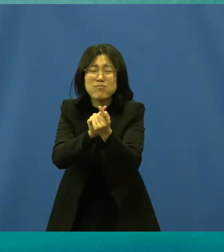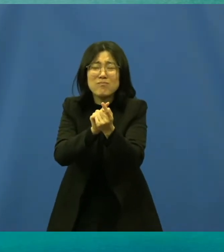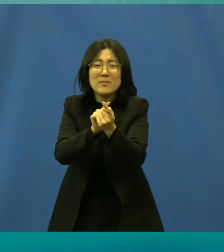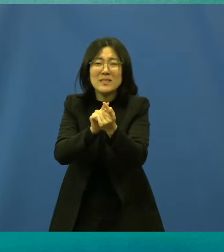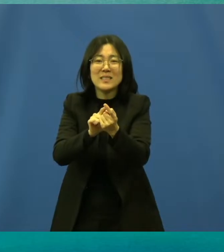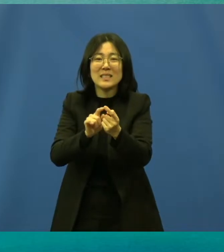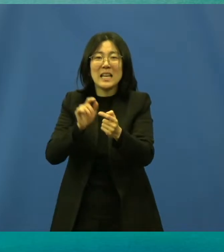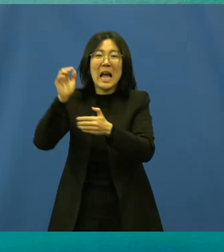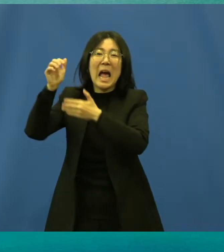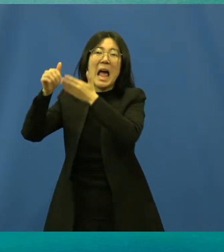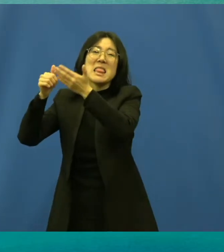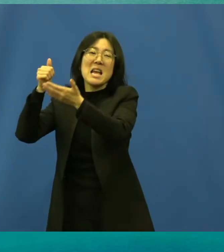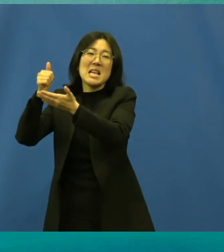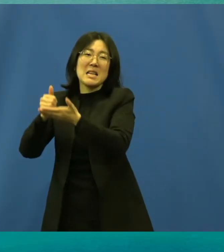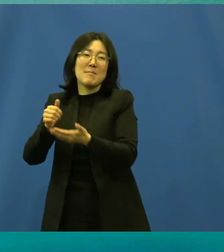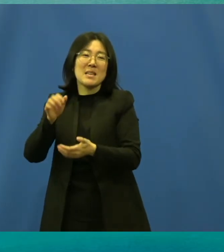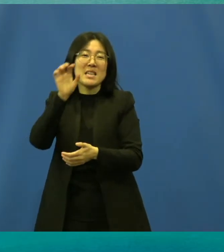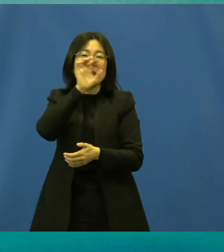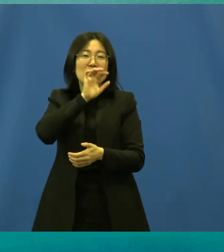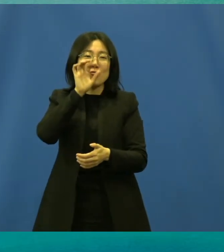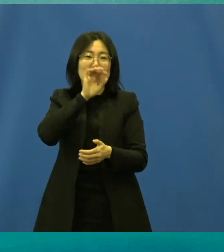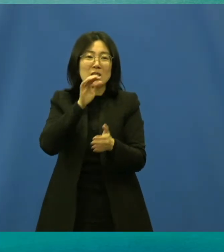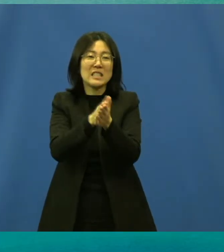최상의 기도원을 소개해 주셨습니다.